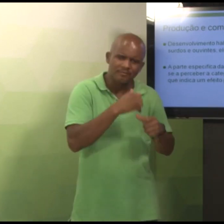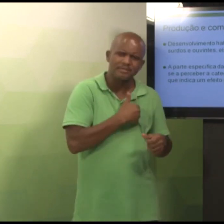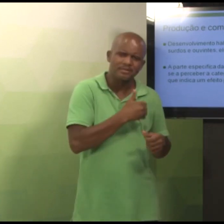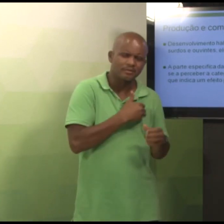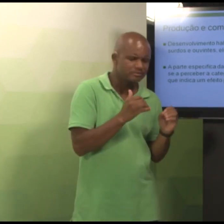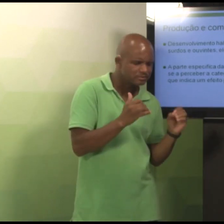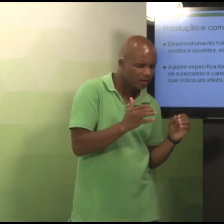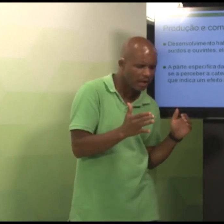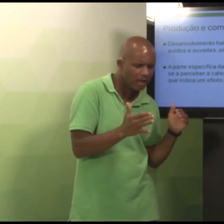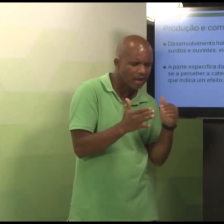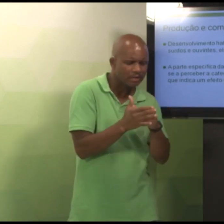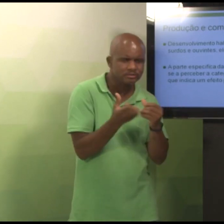Então, nós já